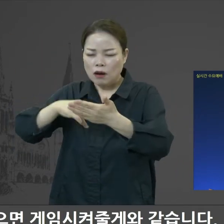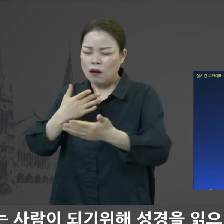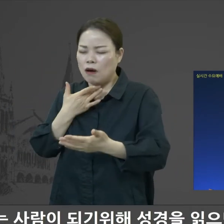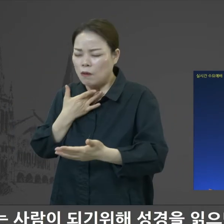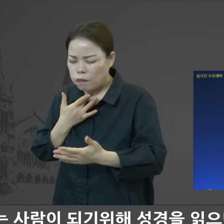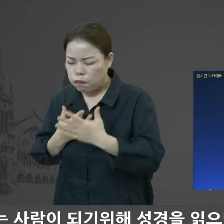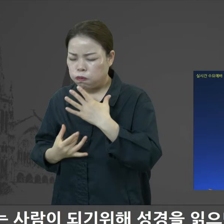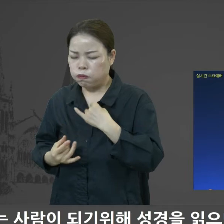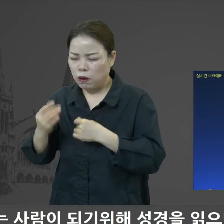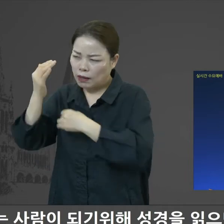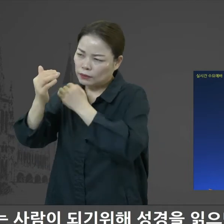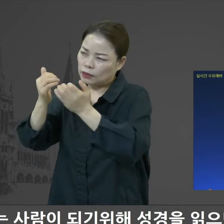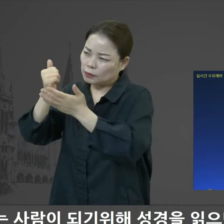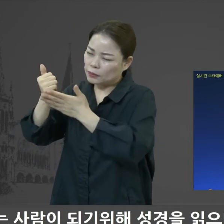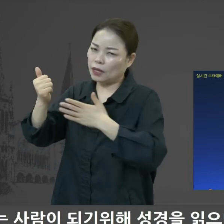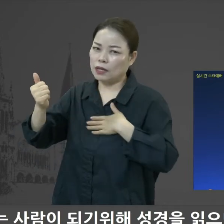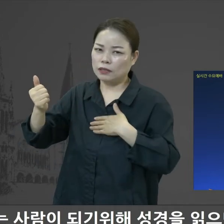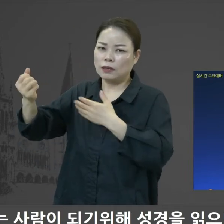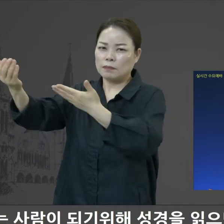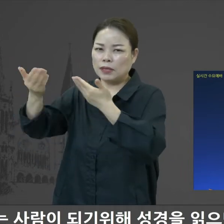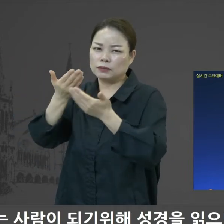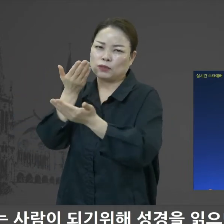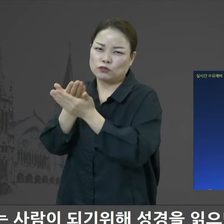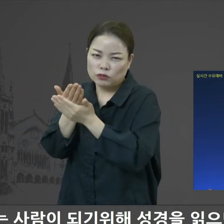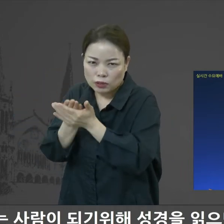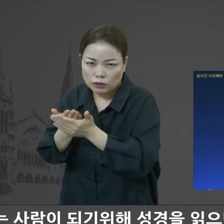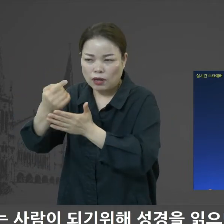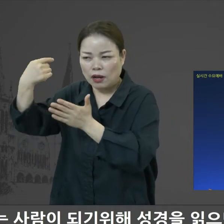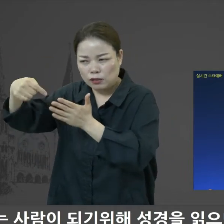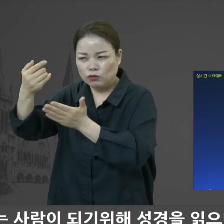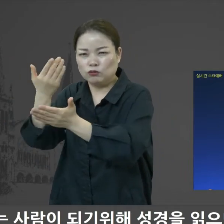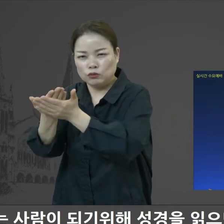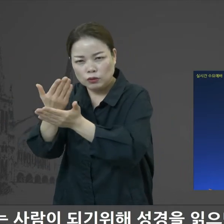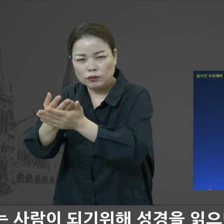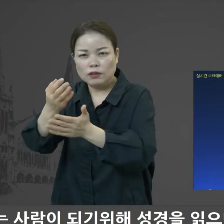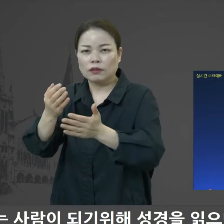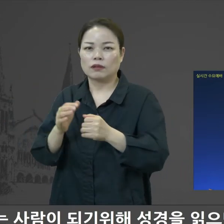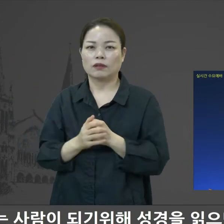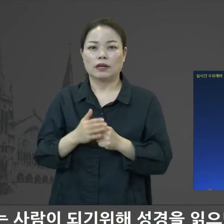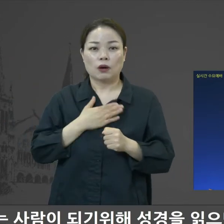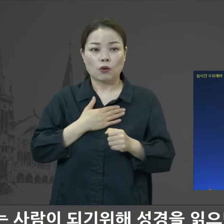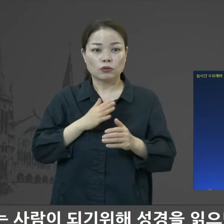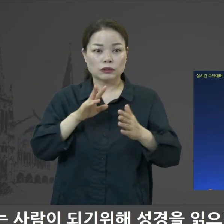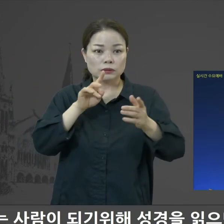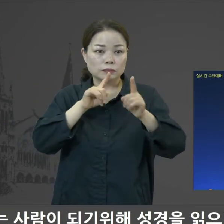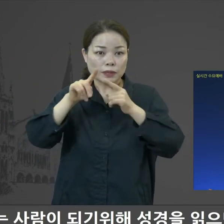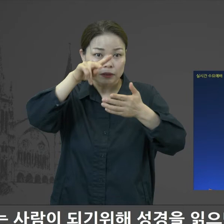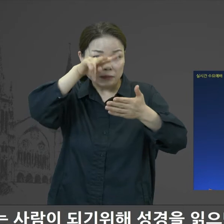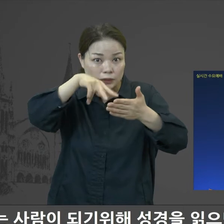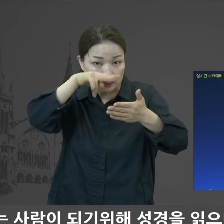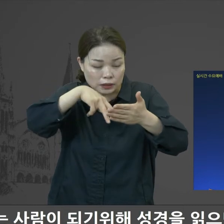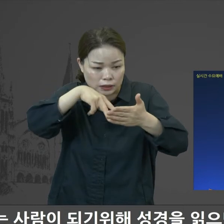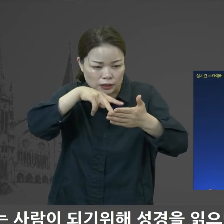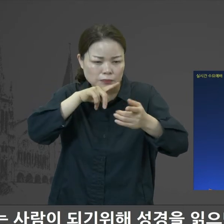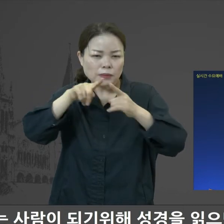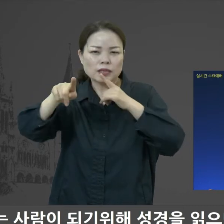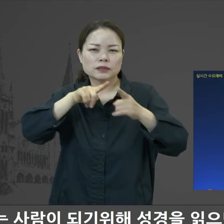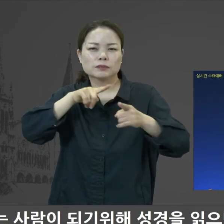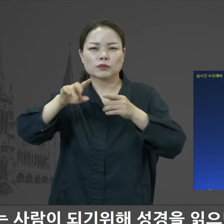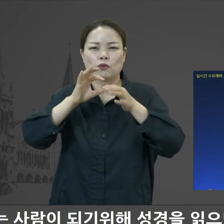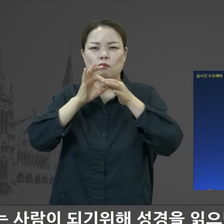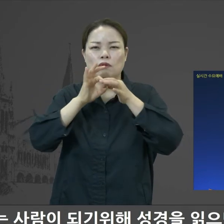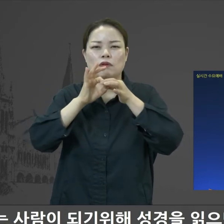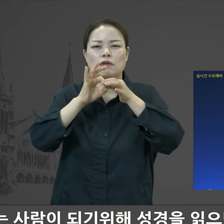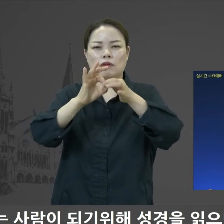한 구절이라도 하나님 나에게 말씀하여 주시옵소서. 오늘 우리가 읽은 말씀, 오늘 이 읽는